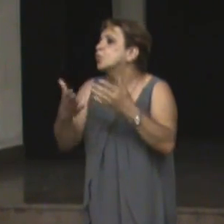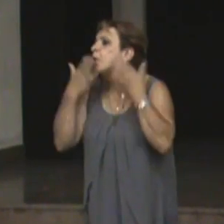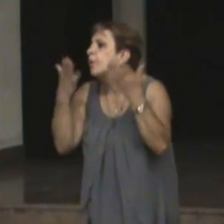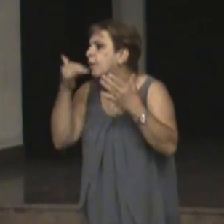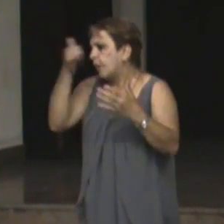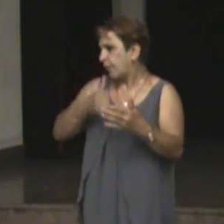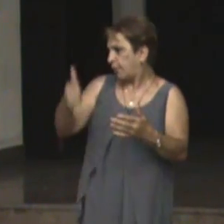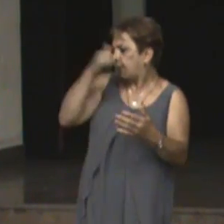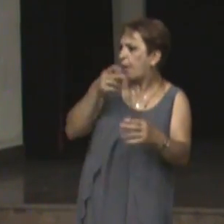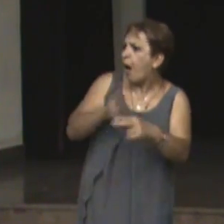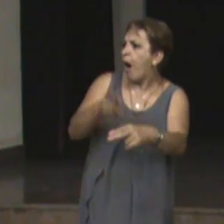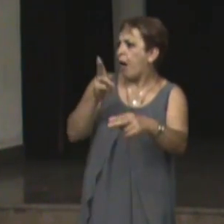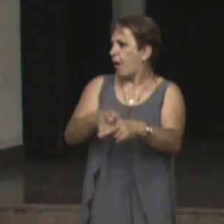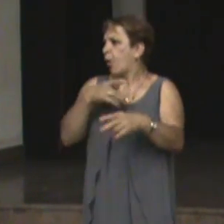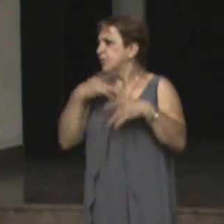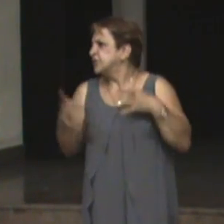մեկն է։